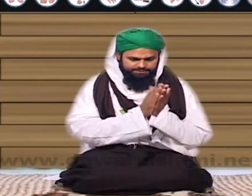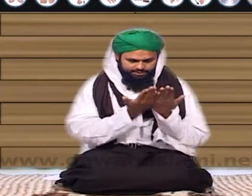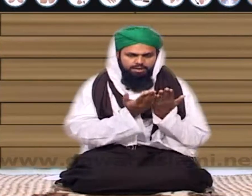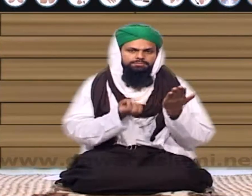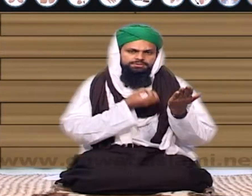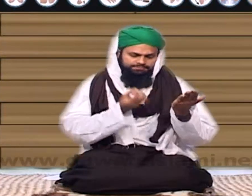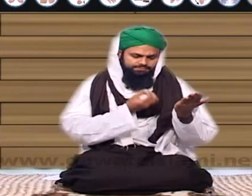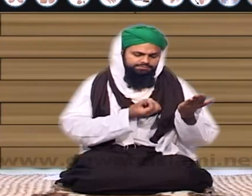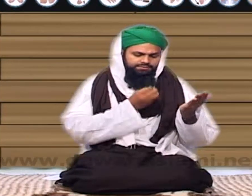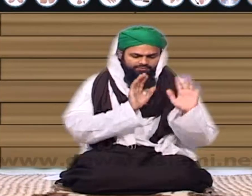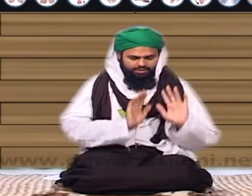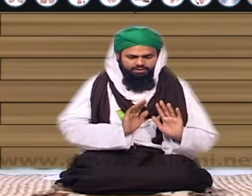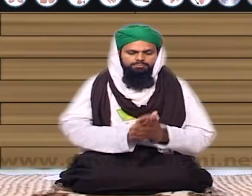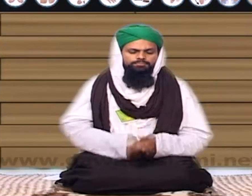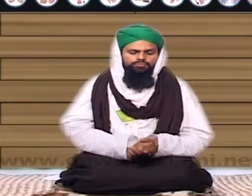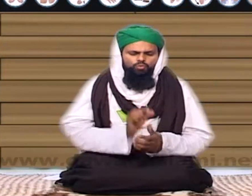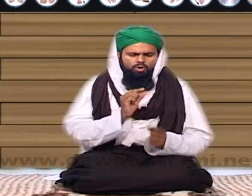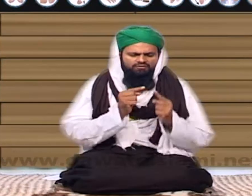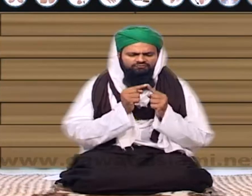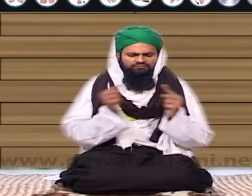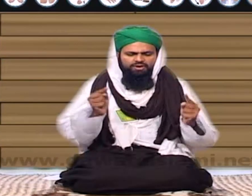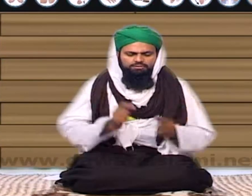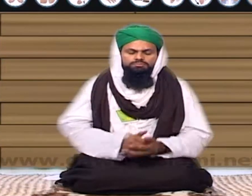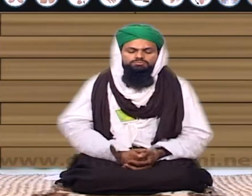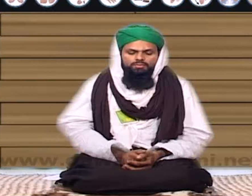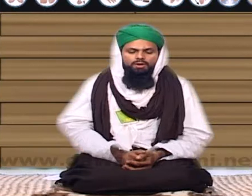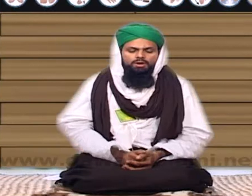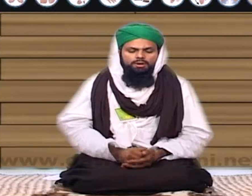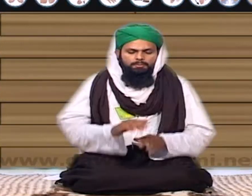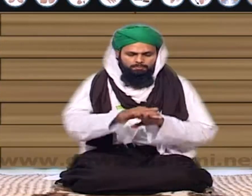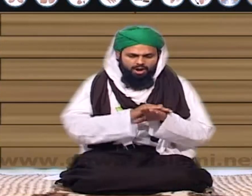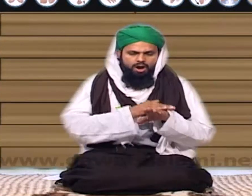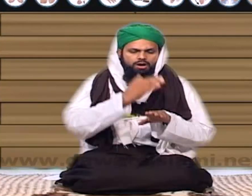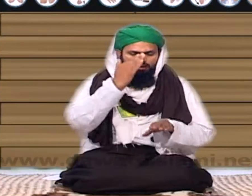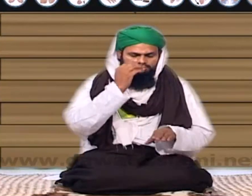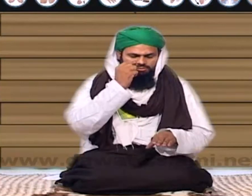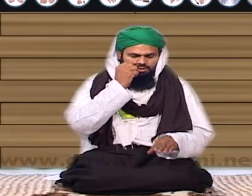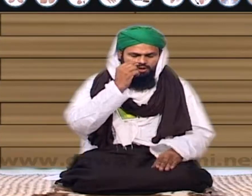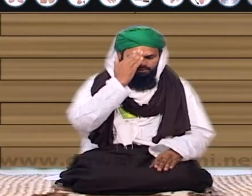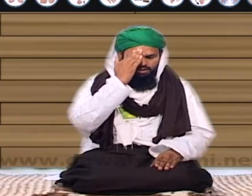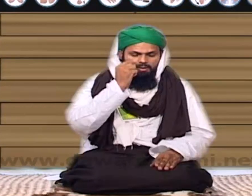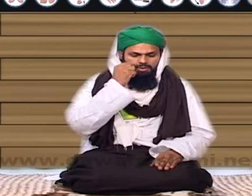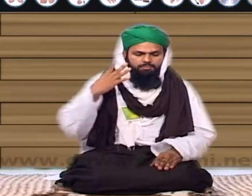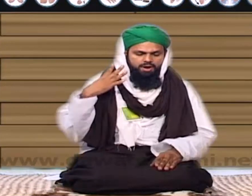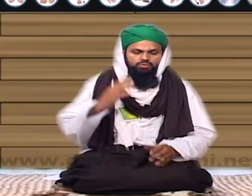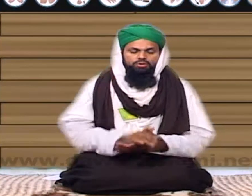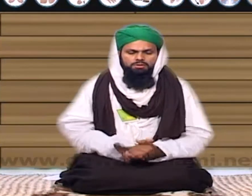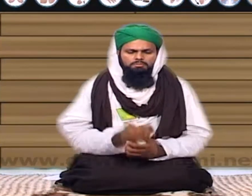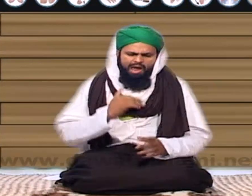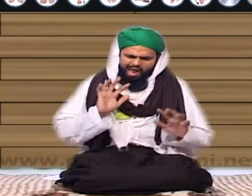ہے، اور بھی کتابوں میں اس واقعے کو نقل کیا ہے بعض فرق کے ساتھ۔ میرے پیارے اسلامی بھائیوں، یہ کوئی افسانہ